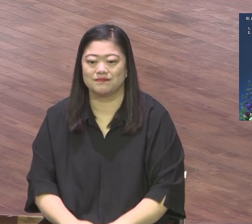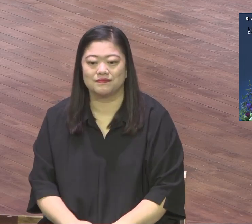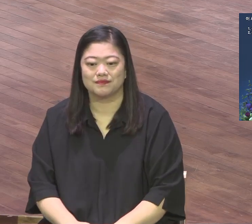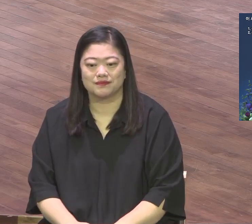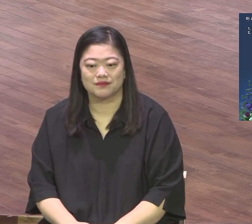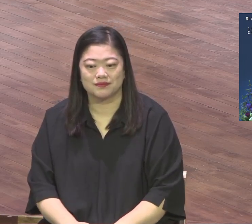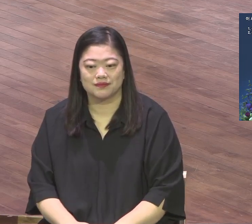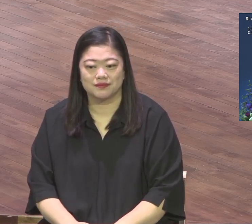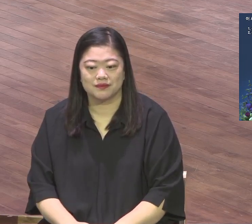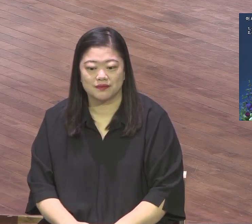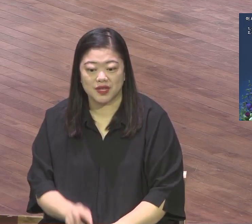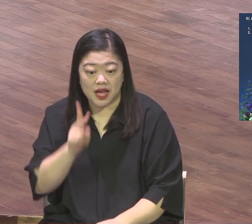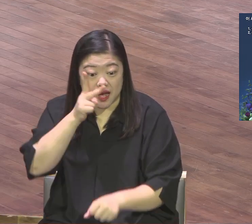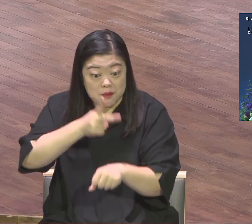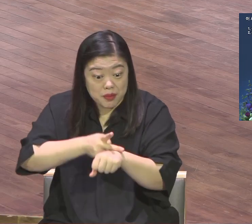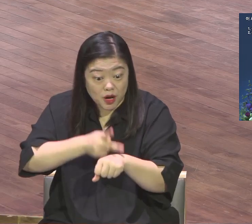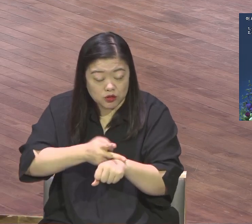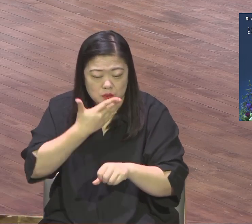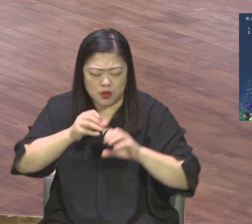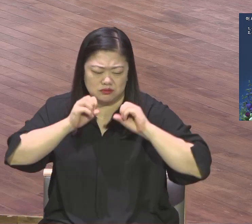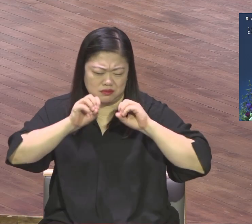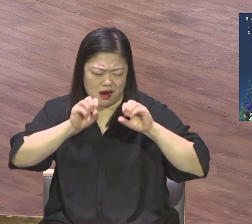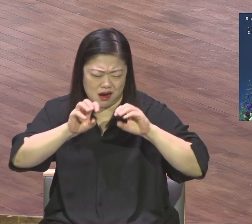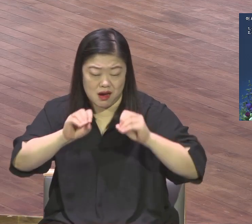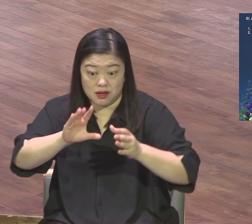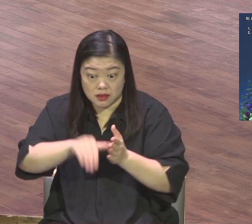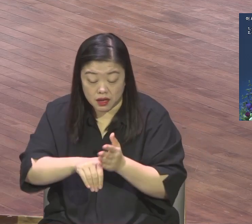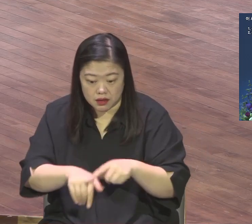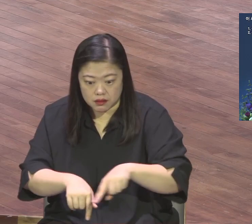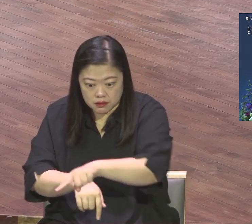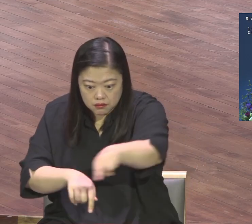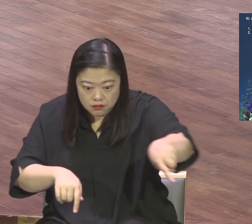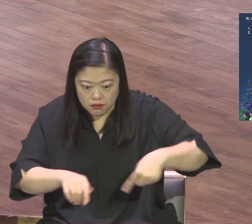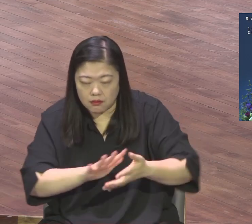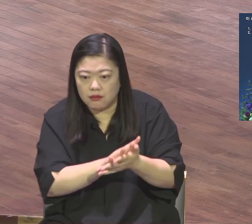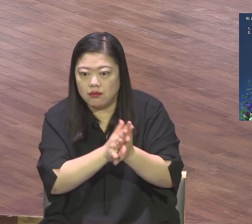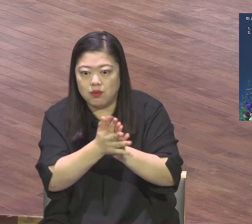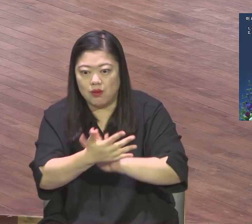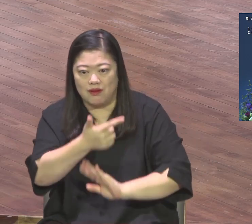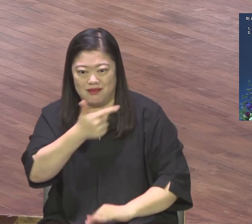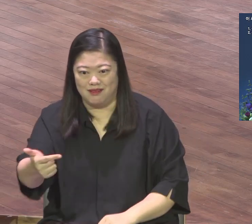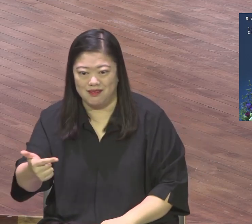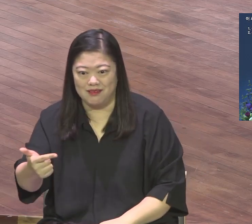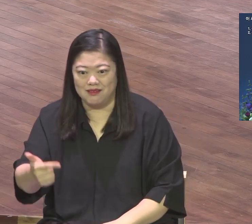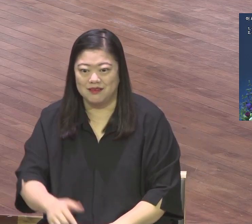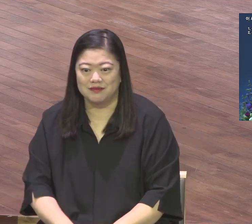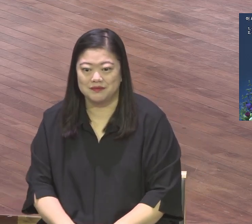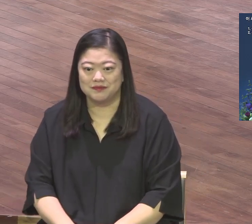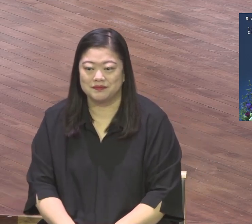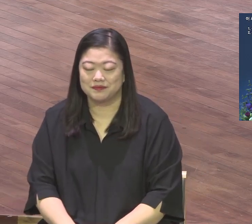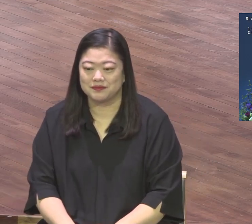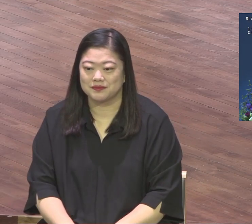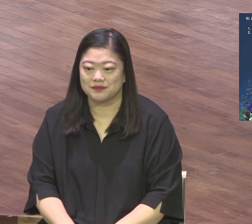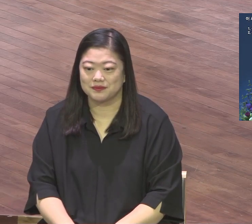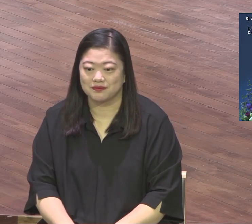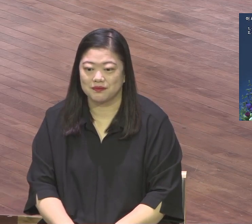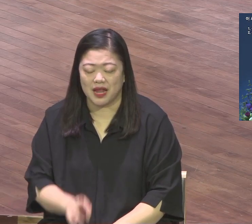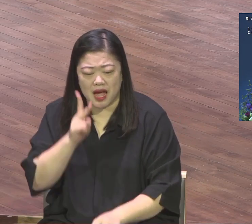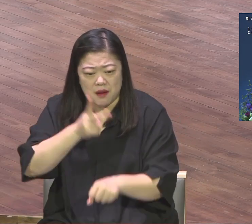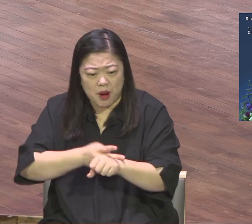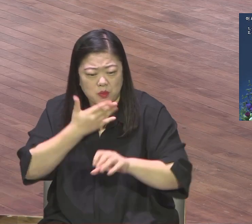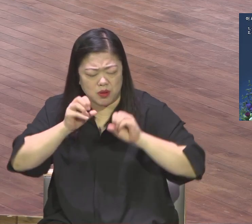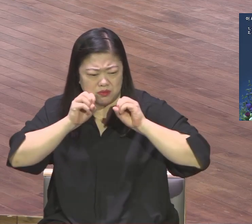펼쳐 나가니까 현장에 놀라운 역사가 났어요. 본문 11절 이후에 보면 바울을 통해서 악기가